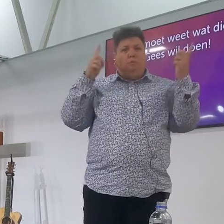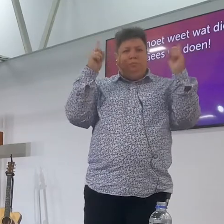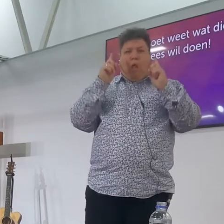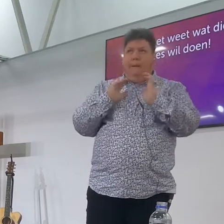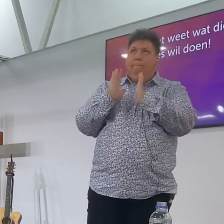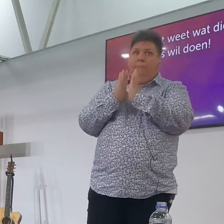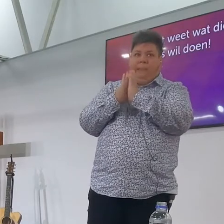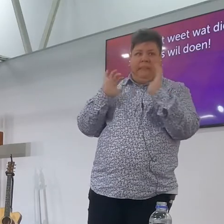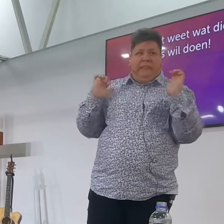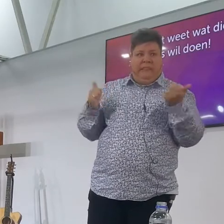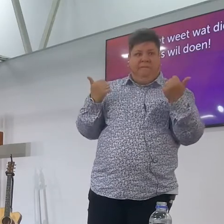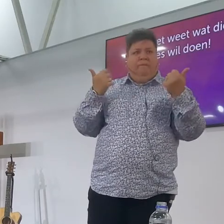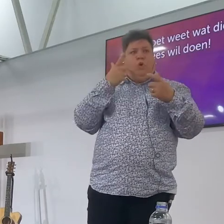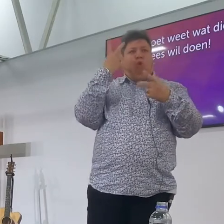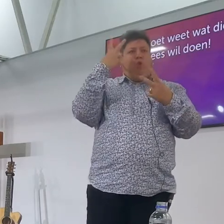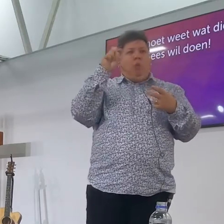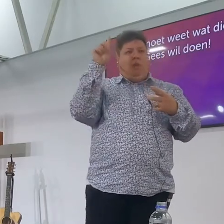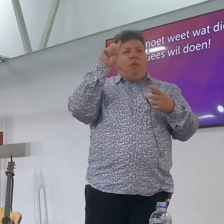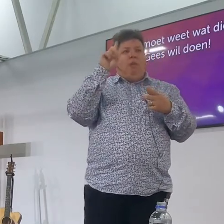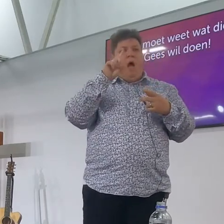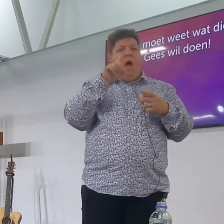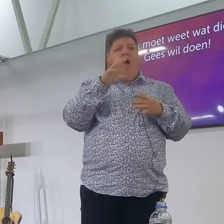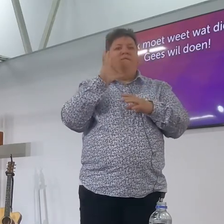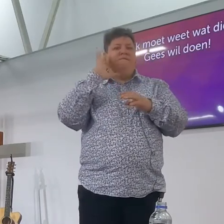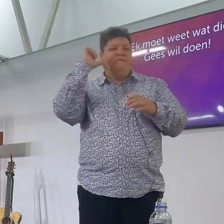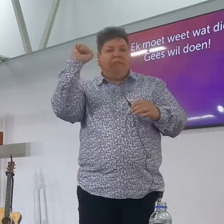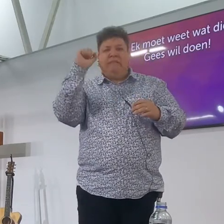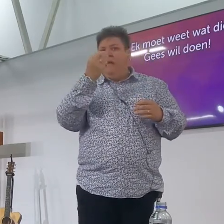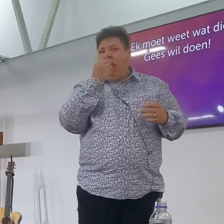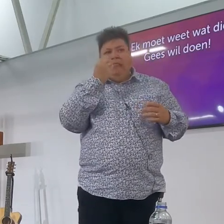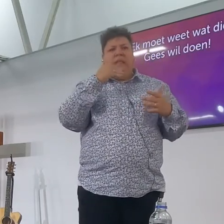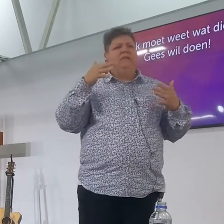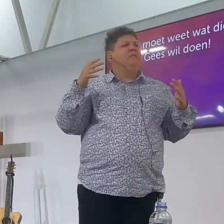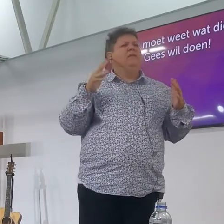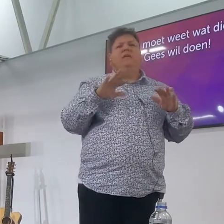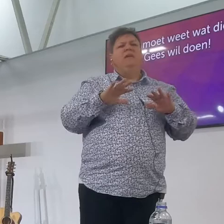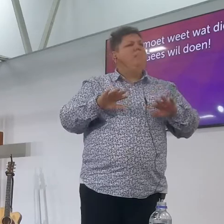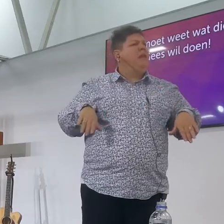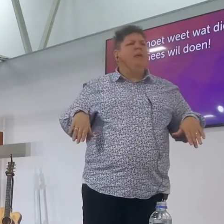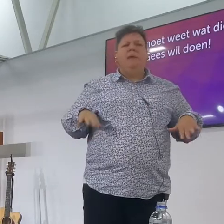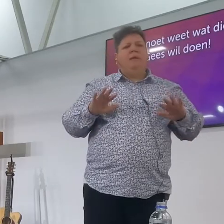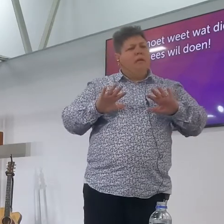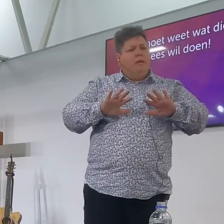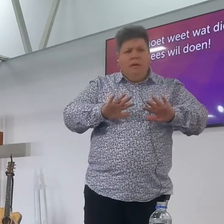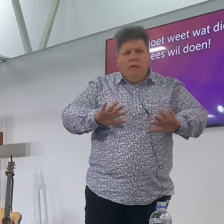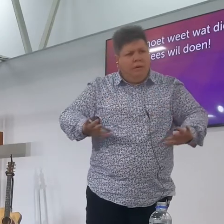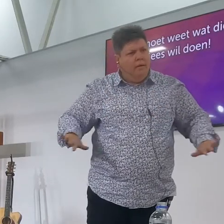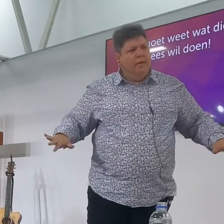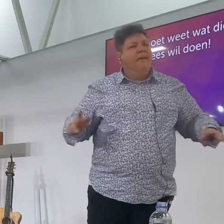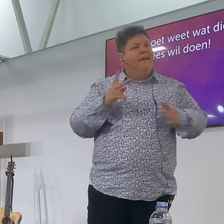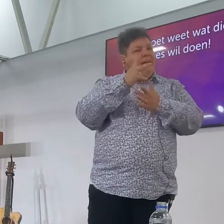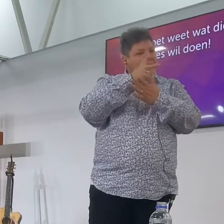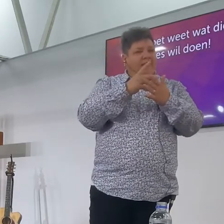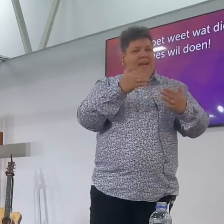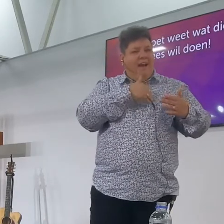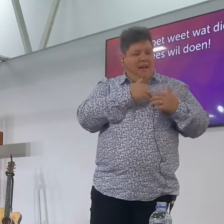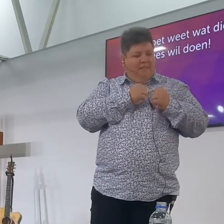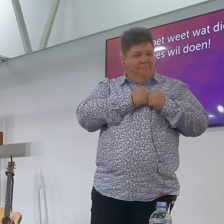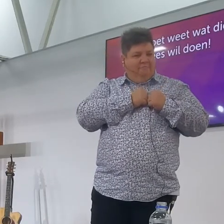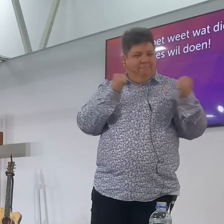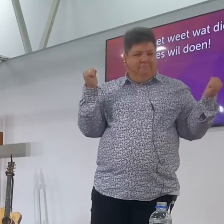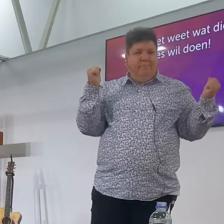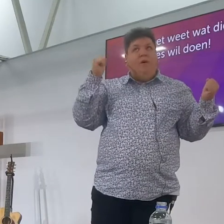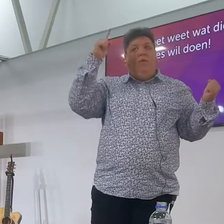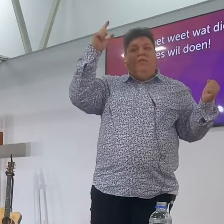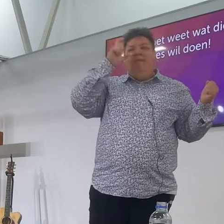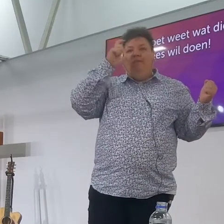en iewers vir 20 dae gaan vas om dit te kry nie. Dis nie nodig nie. Dis nie nodig nie. Al wat ek en jy moet doen is net luister wat die woord van die Here